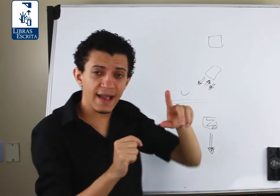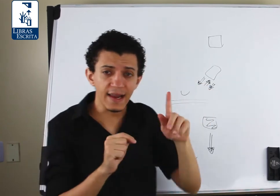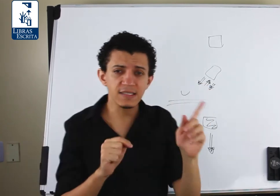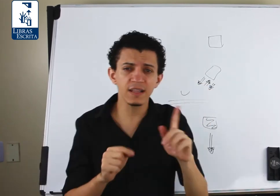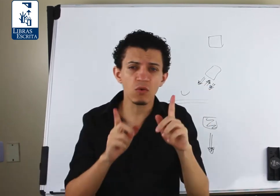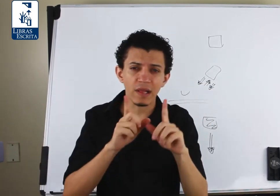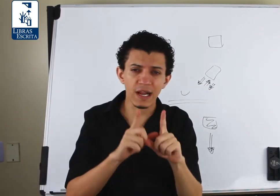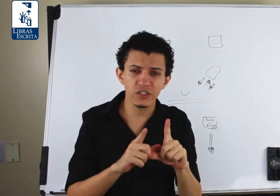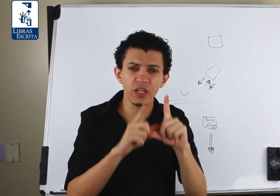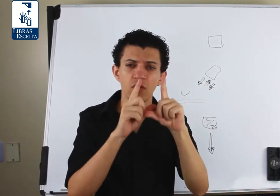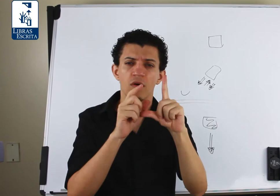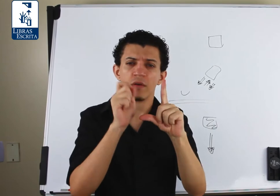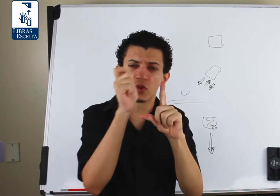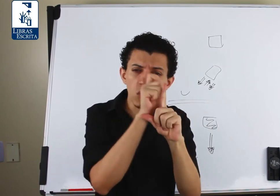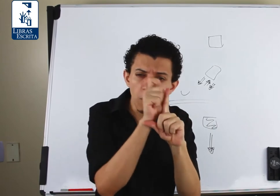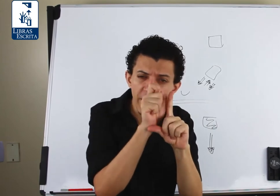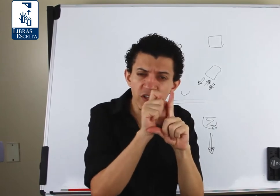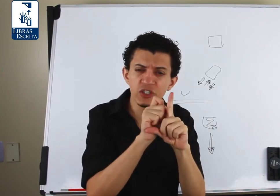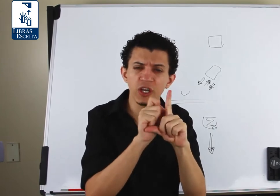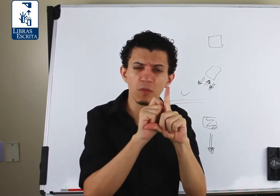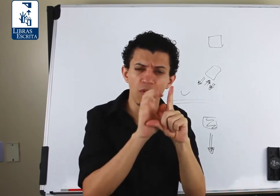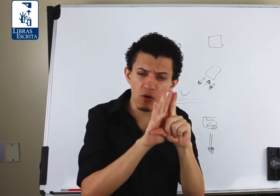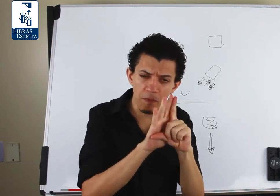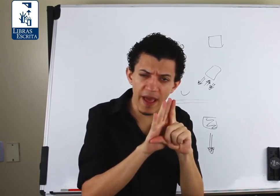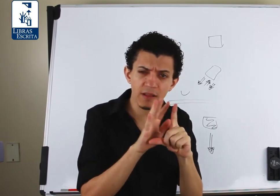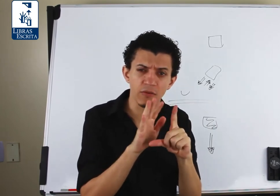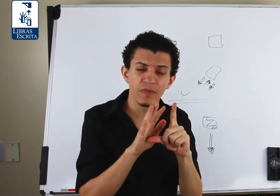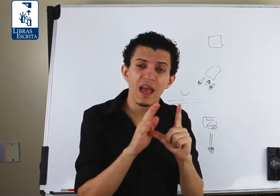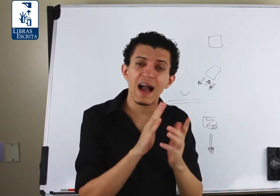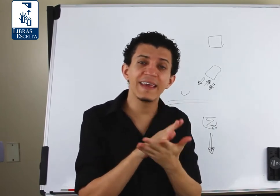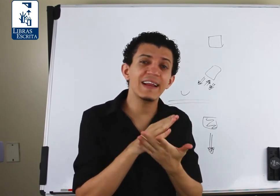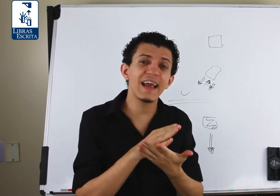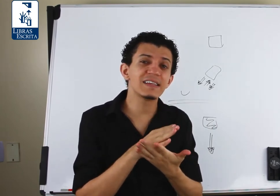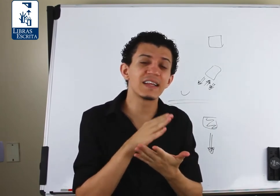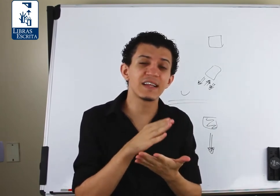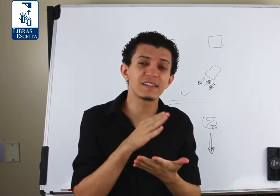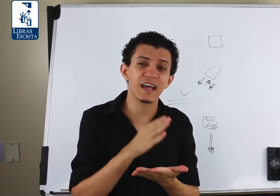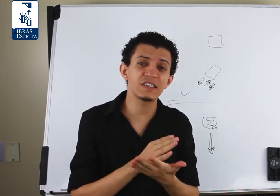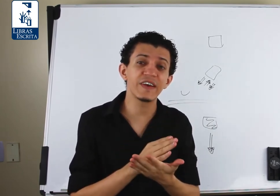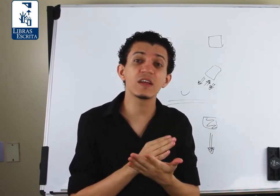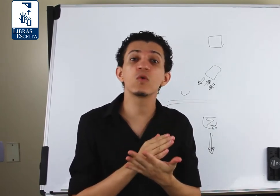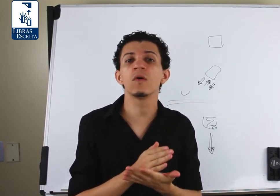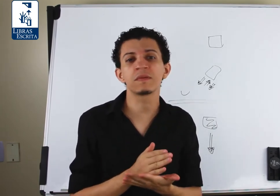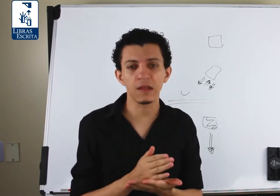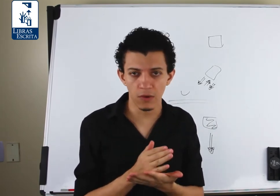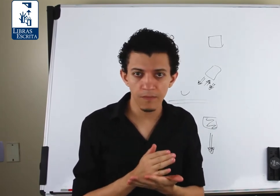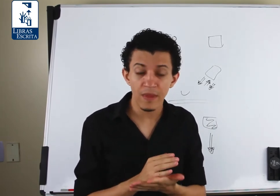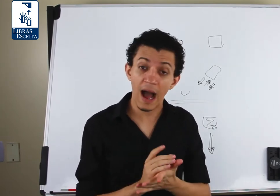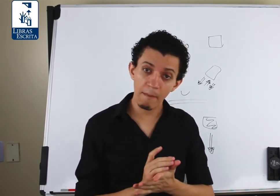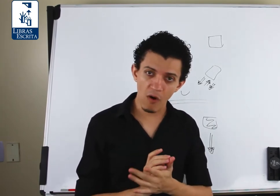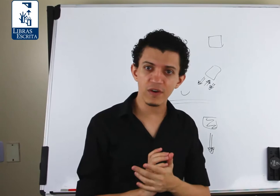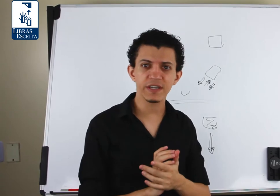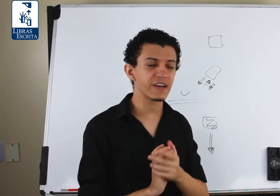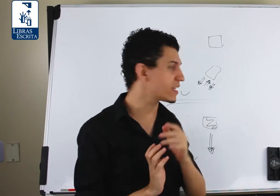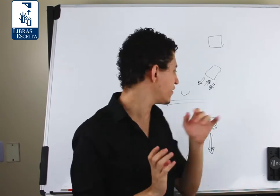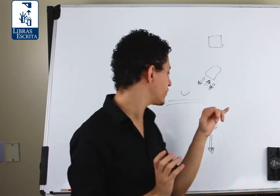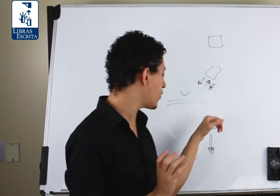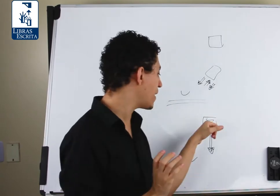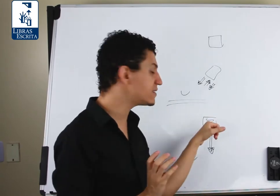Aquela escrita, quadradinho, todo preenchido por completo, aquele ali é escrita de sinais feita no computador. A mão você vai escrever de forma mais